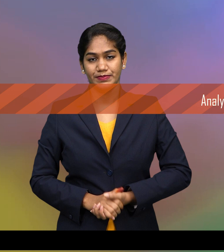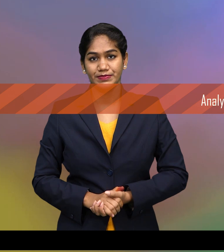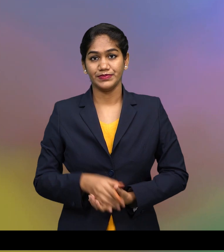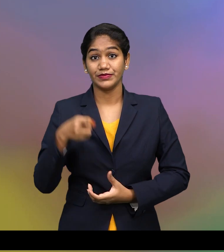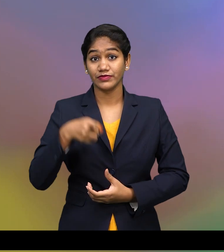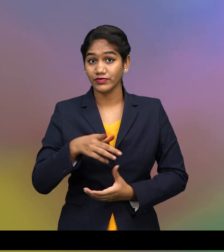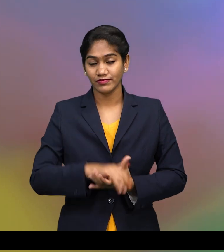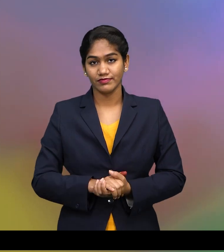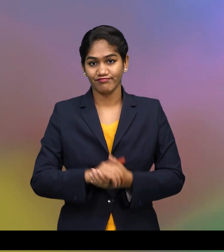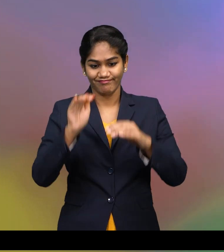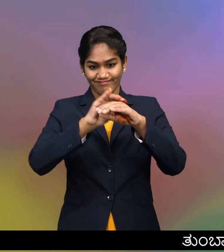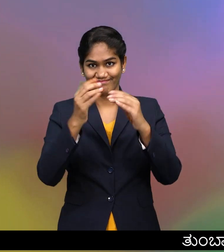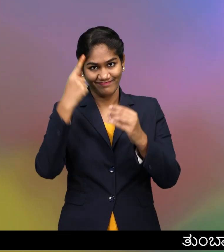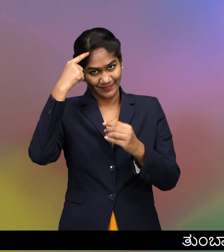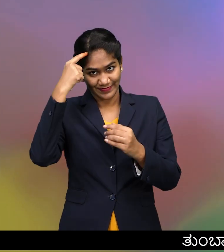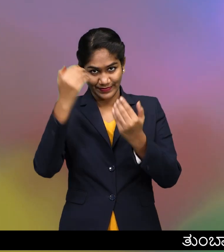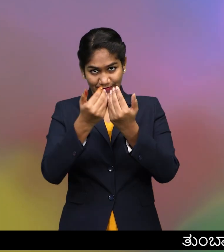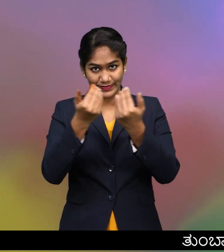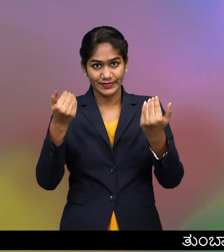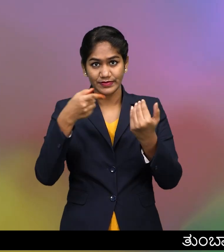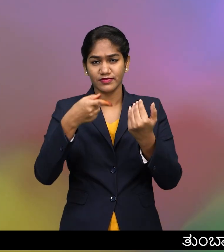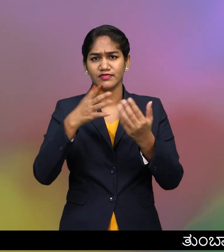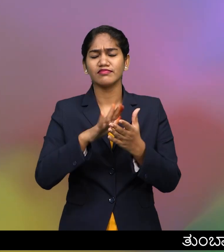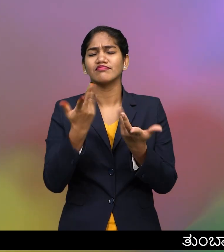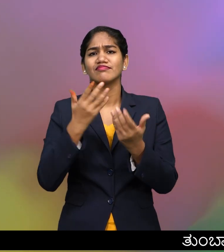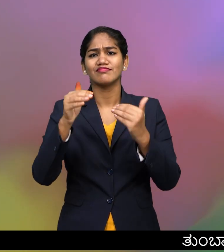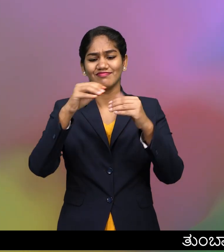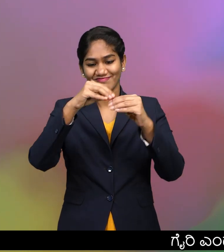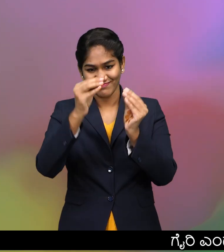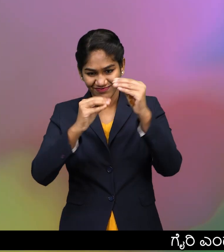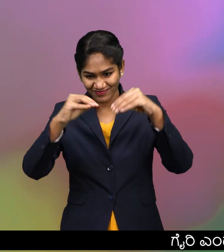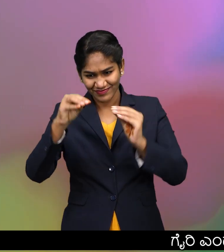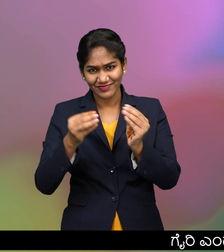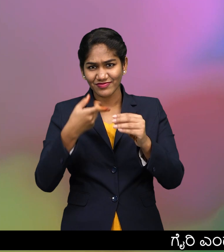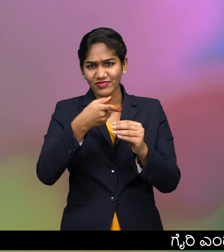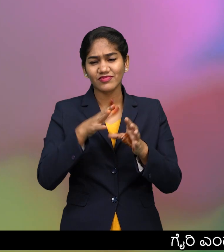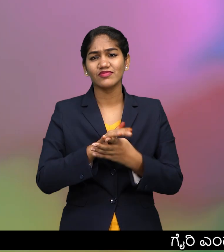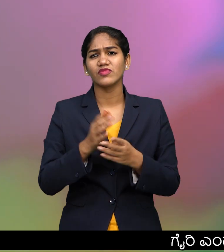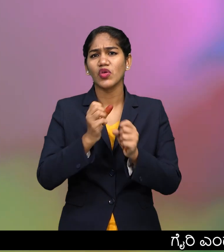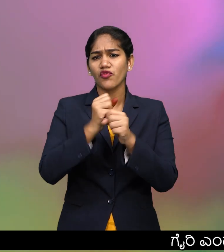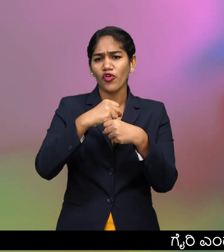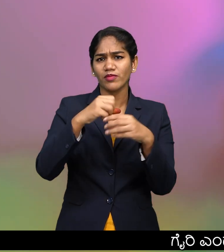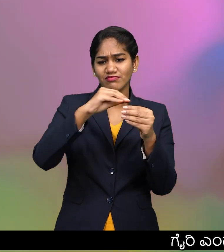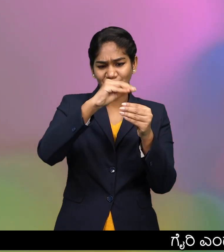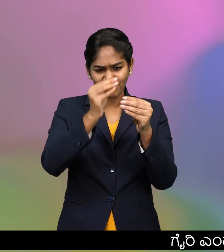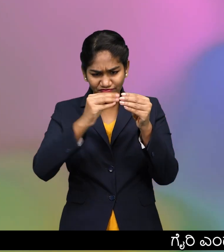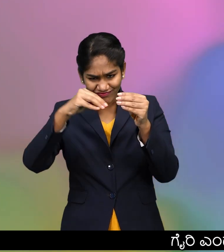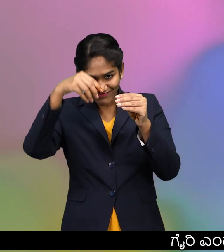ಕಾರ್ಟೆಕ್ಸ್ ತುಂಬಾ ಮಡಚಲ್ಪಟ್ಟು ಗೈರಿ ಎಂದು ಕರೆಯಲ್ಪಡುವ